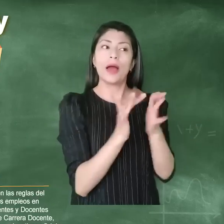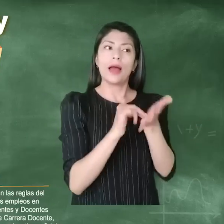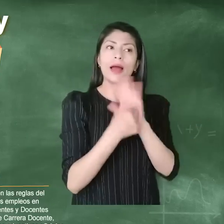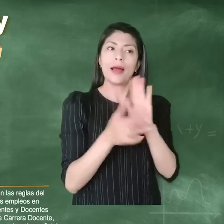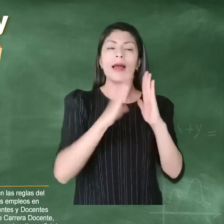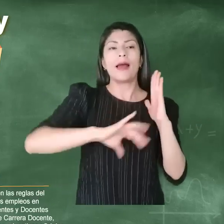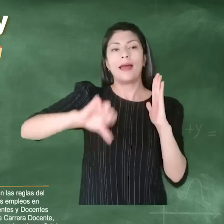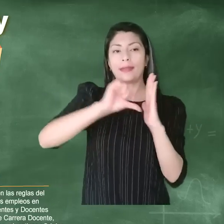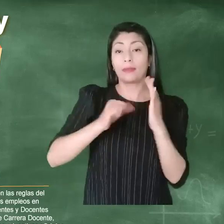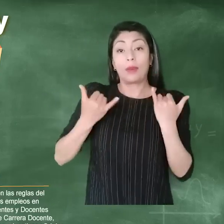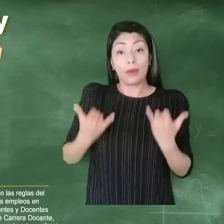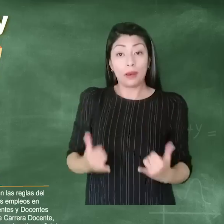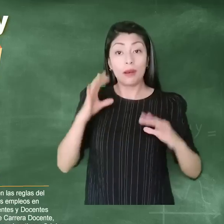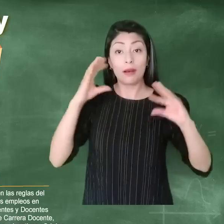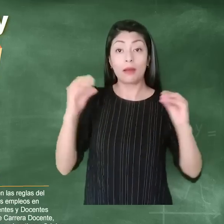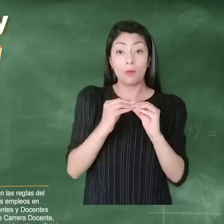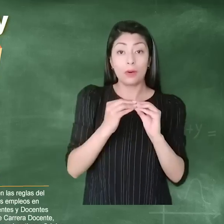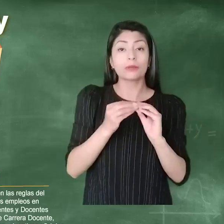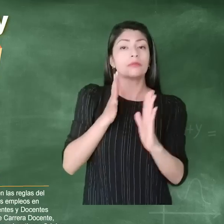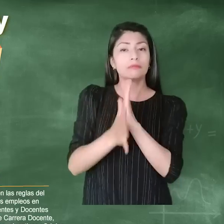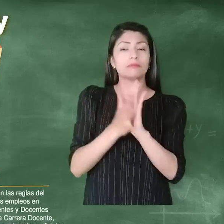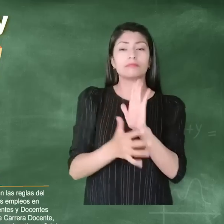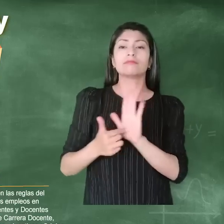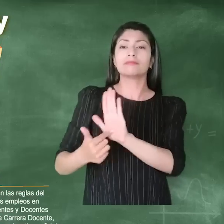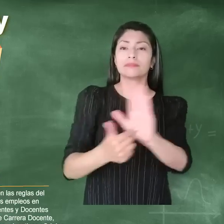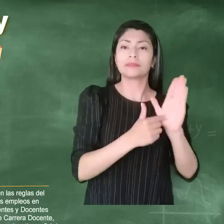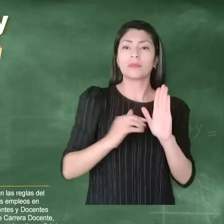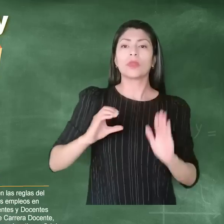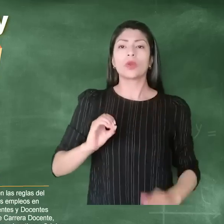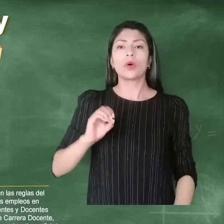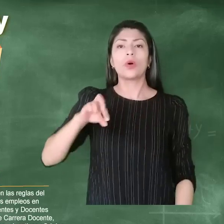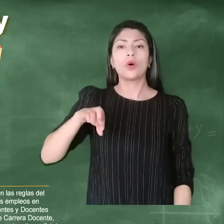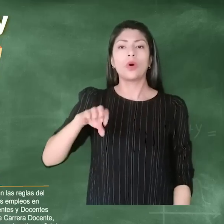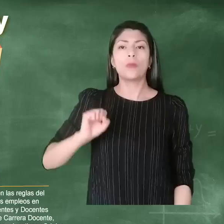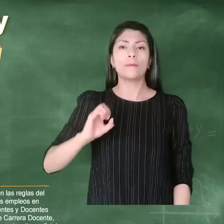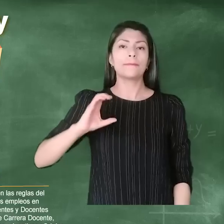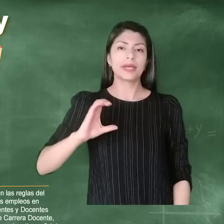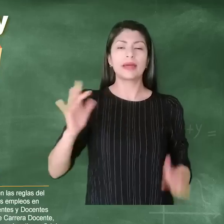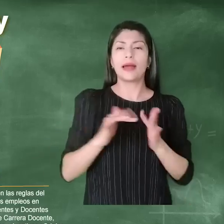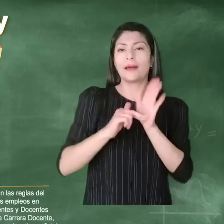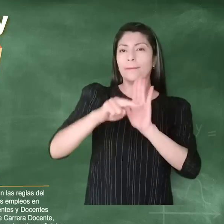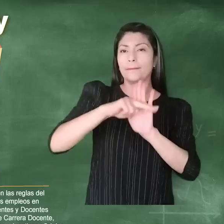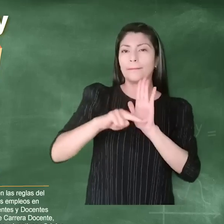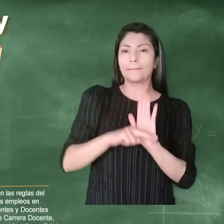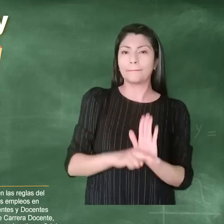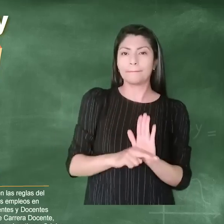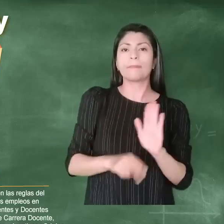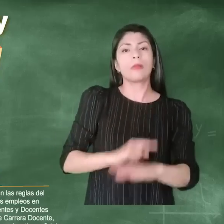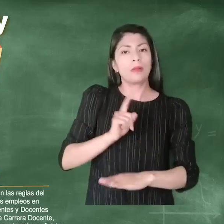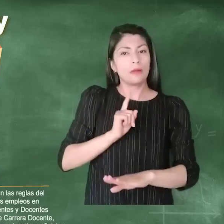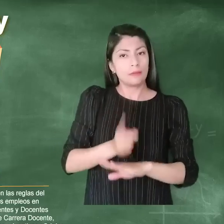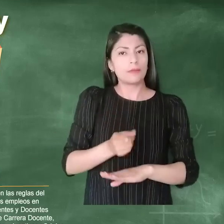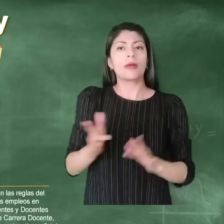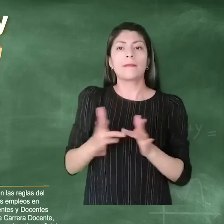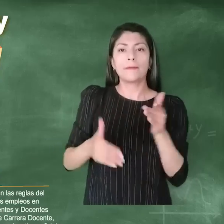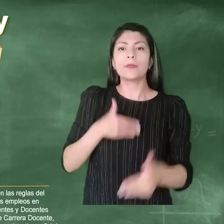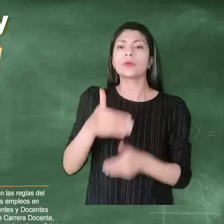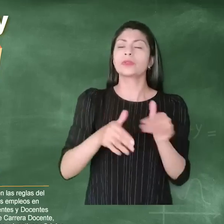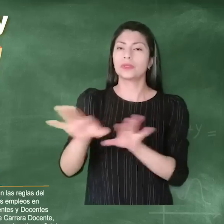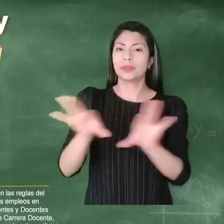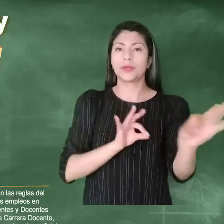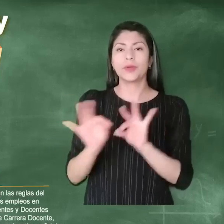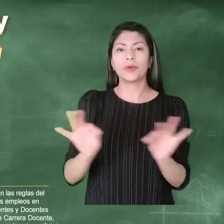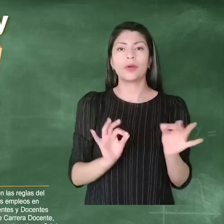otra información contenida en los artículos del presente acuerdo en los que se define la OPEC o las reglas que rigen este proceso